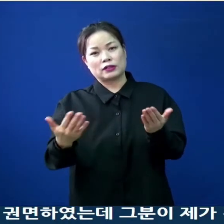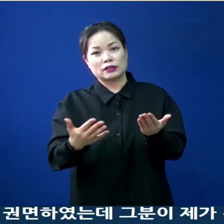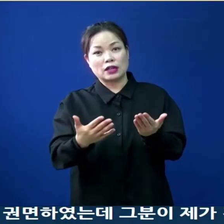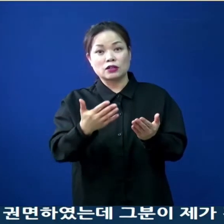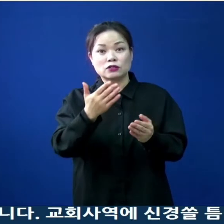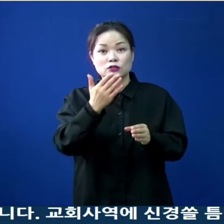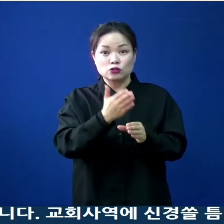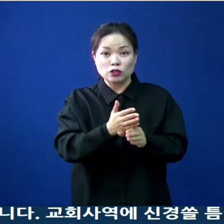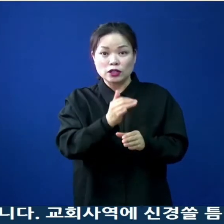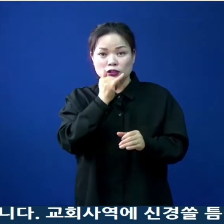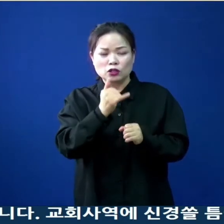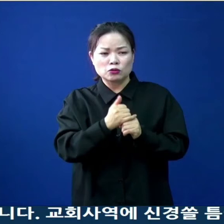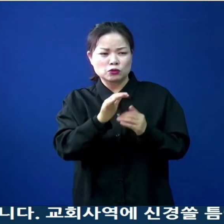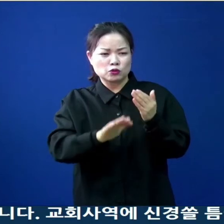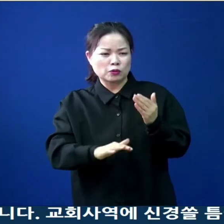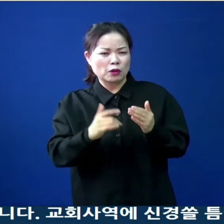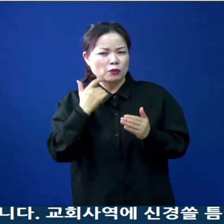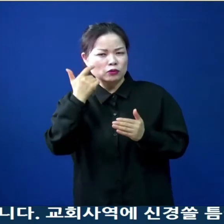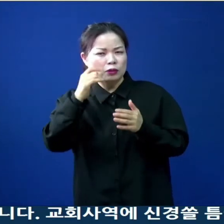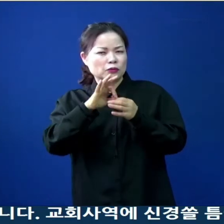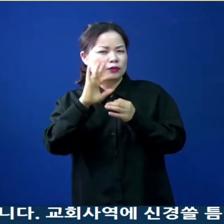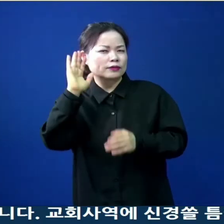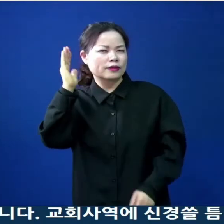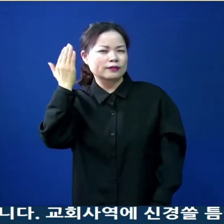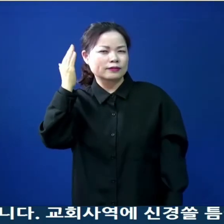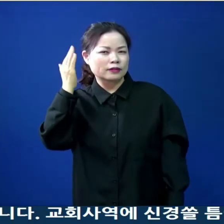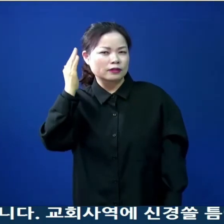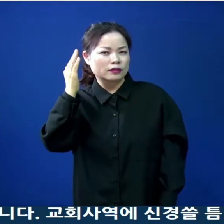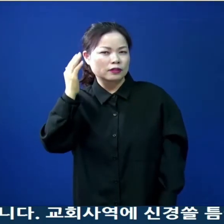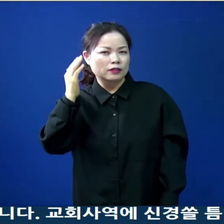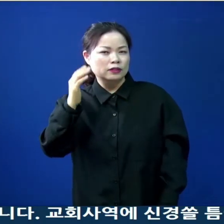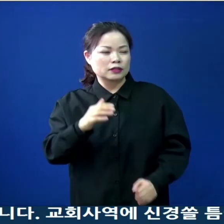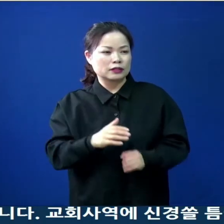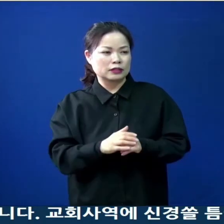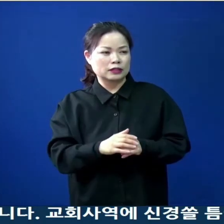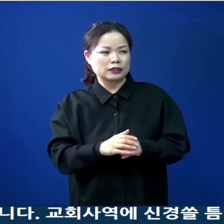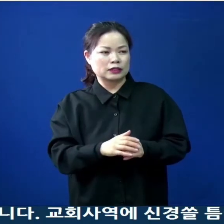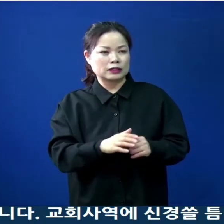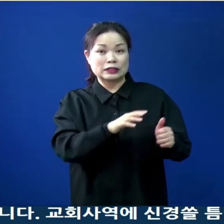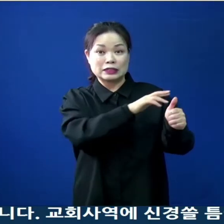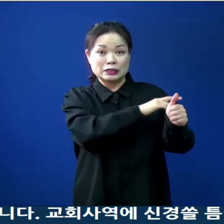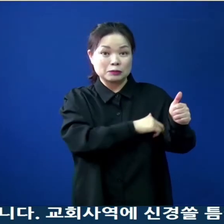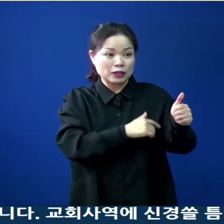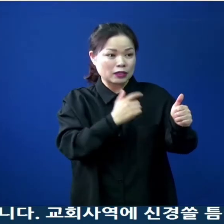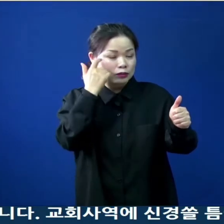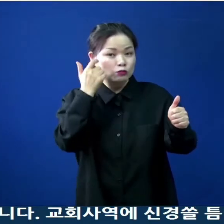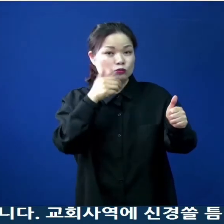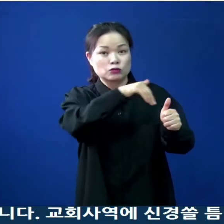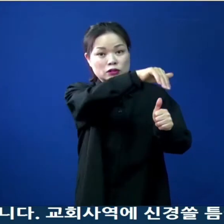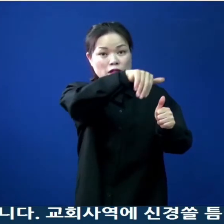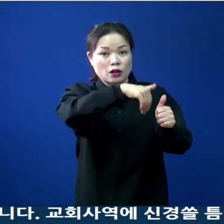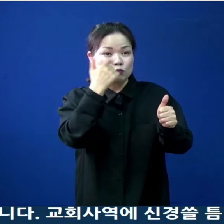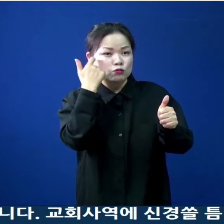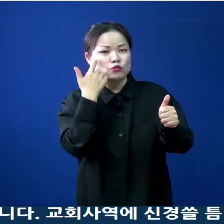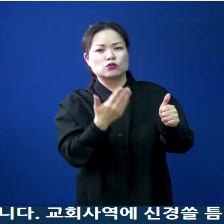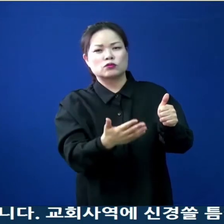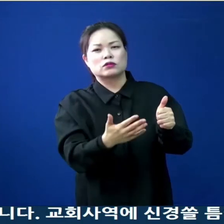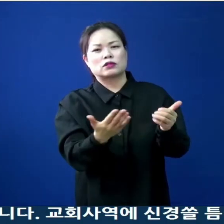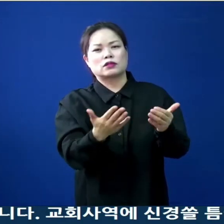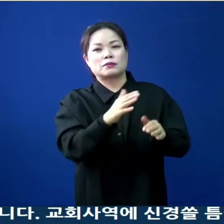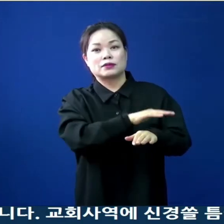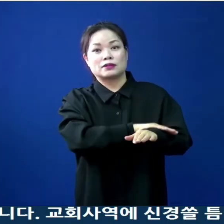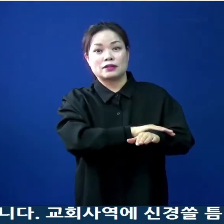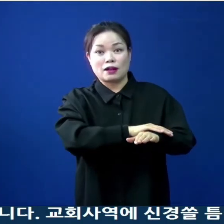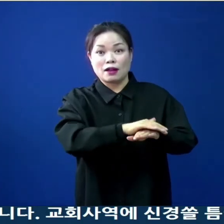사역하고 계셔서 그 후배 목사님을 통해서 최근에 전 집사님의 근황을 제가 물어보았습니다. 사업은 참